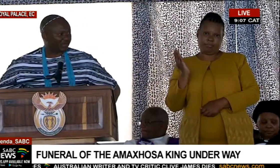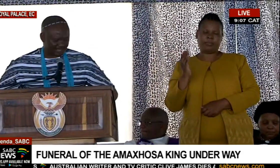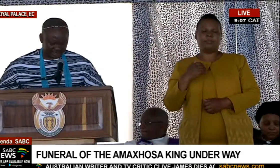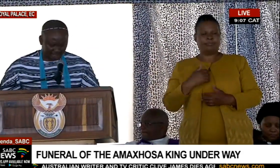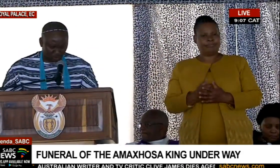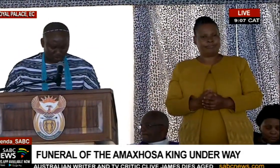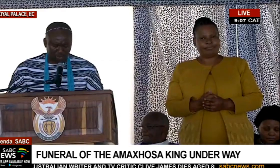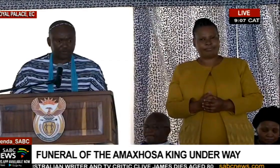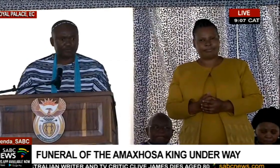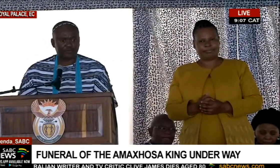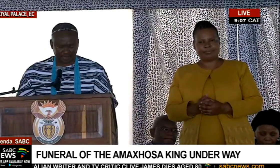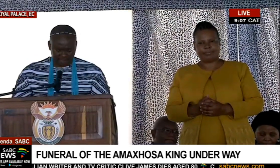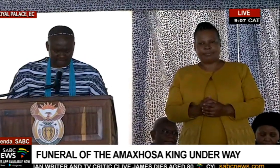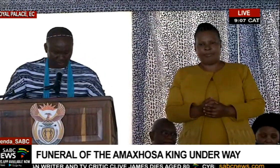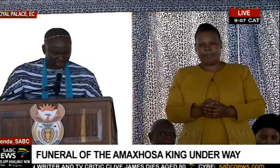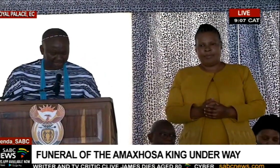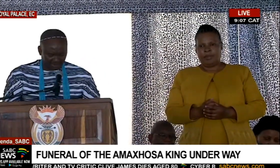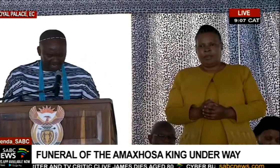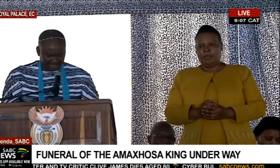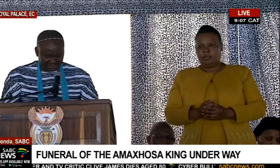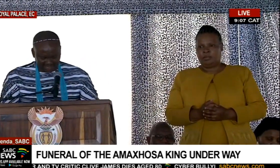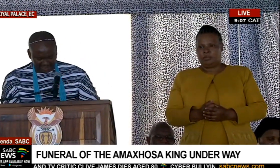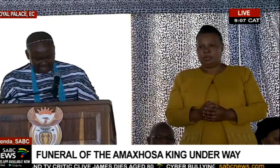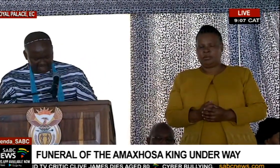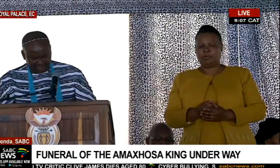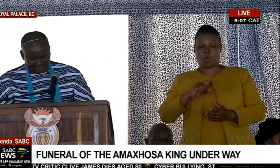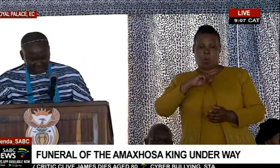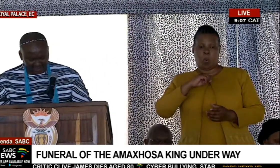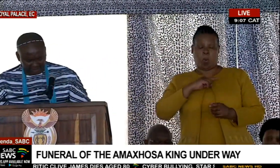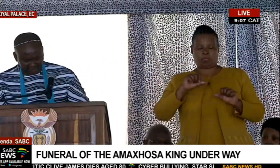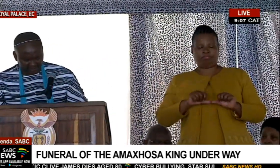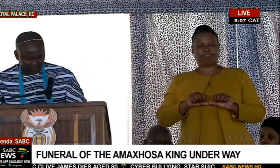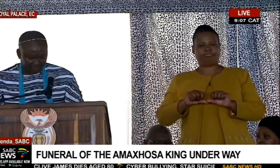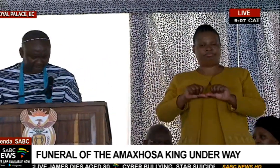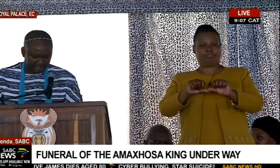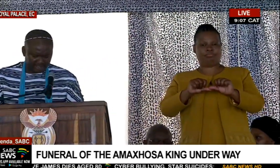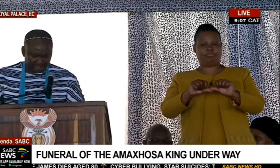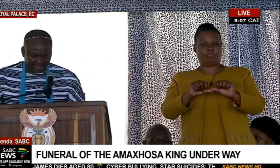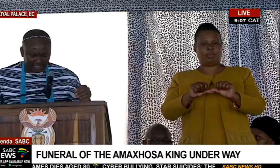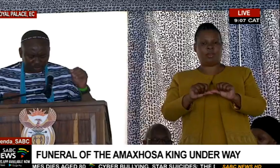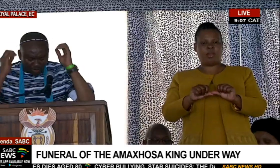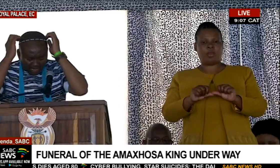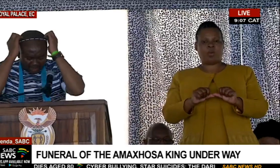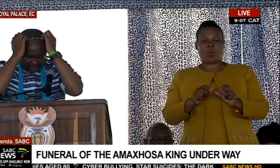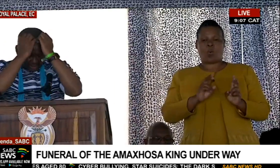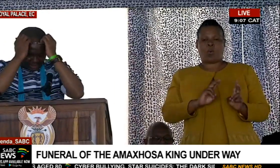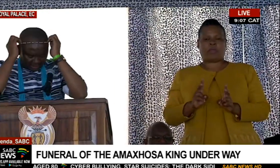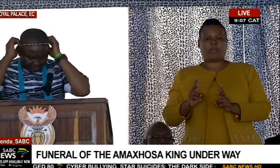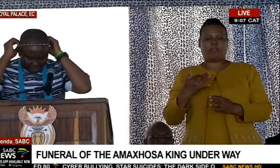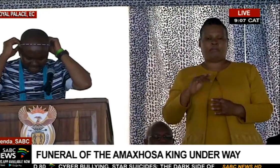masihlabele mgama nenkubo ukwenzela ba ixesha lingasishiyi